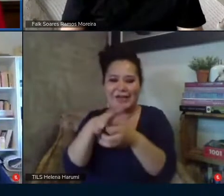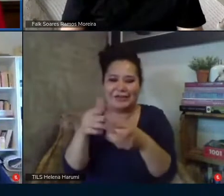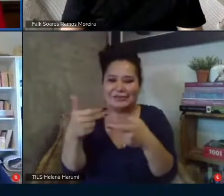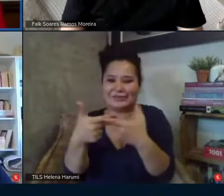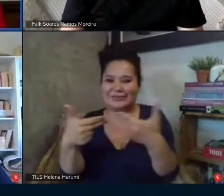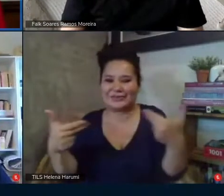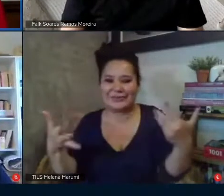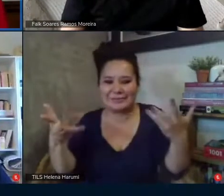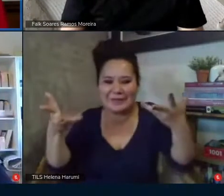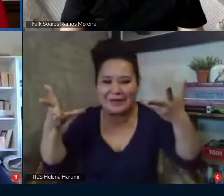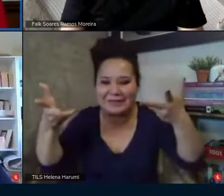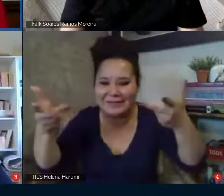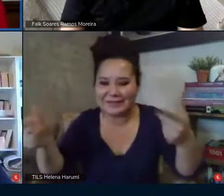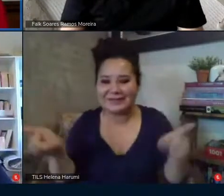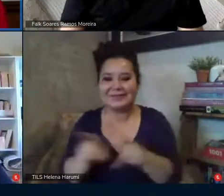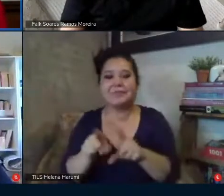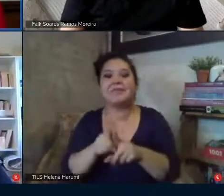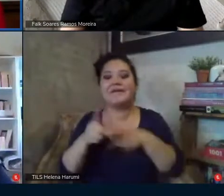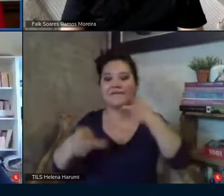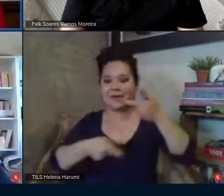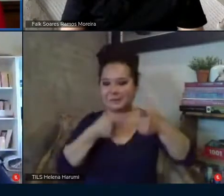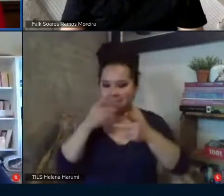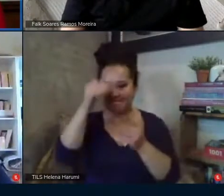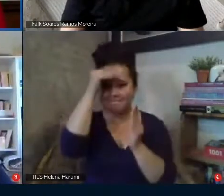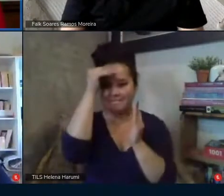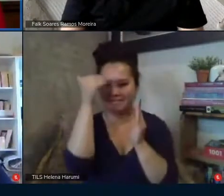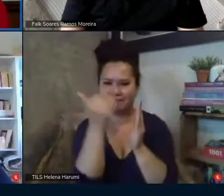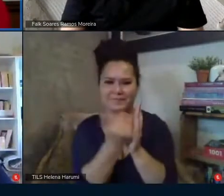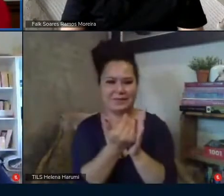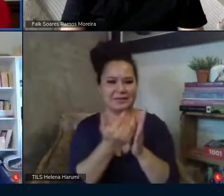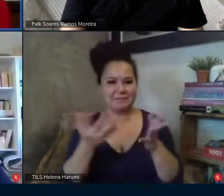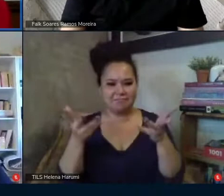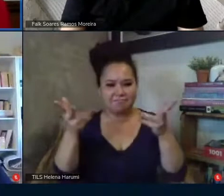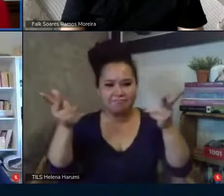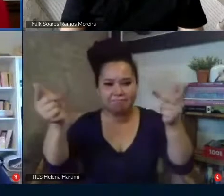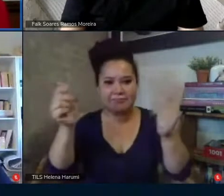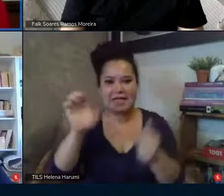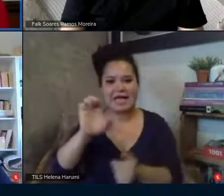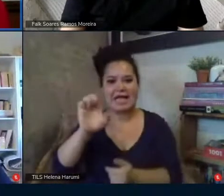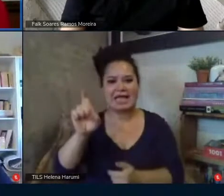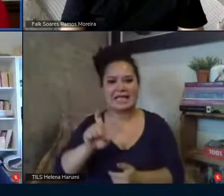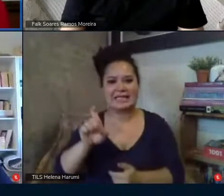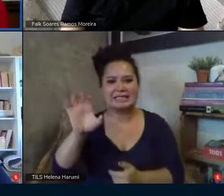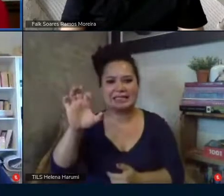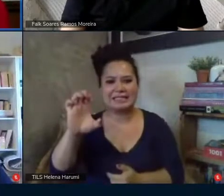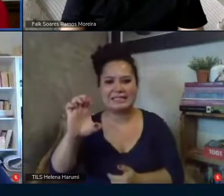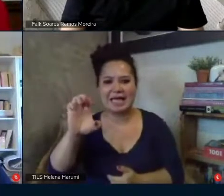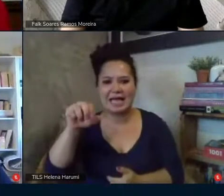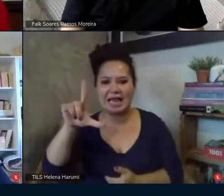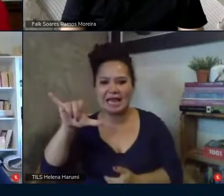também, disse, olha, é uma tese maravilhosa, com a excelência da inovação conceitual.